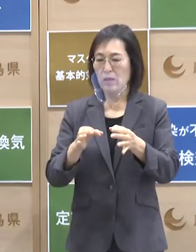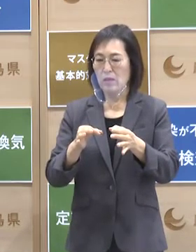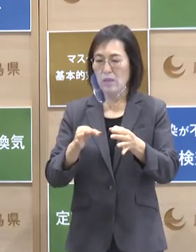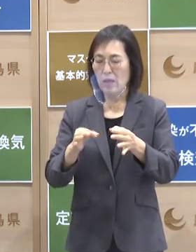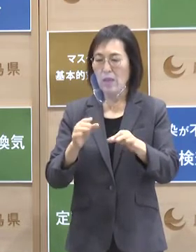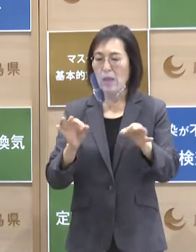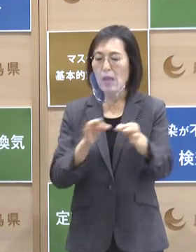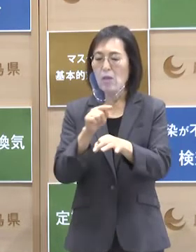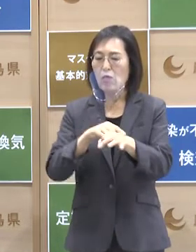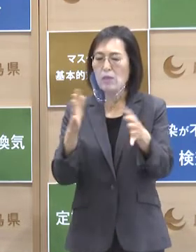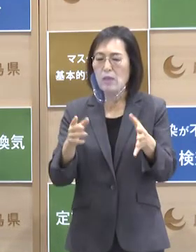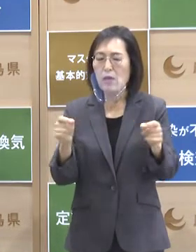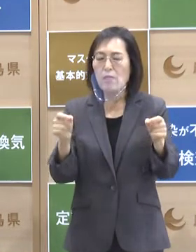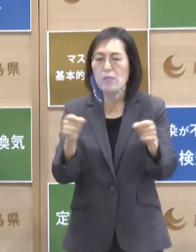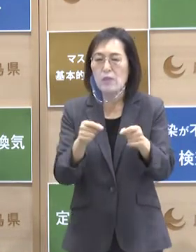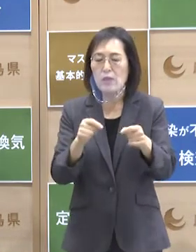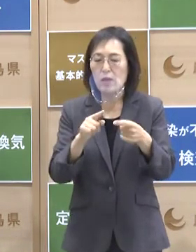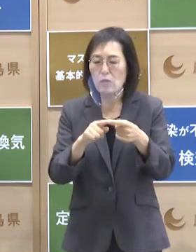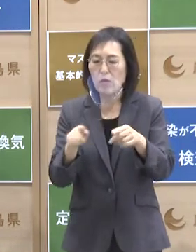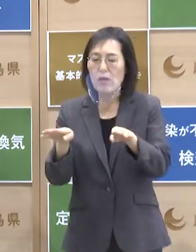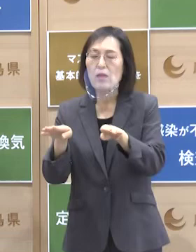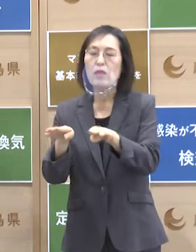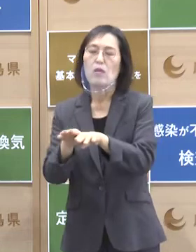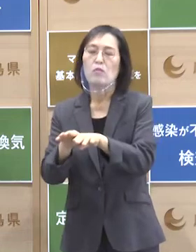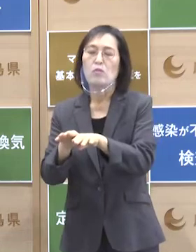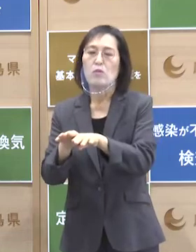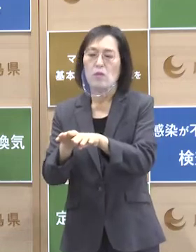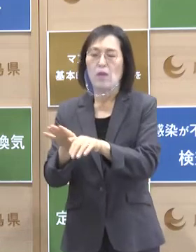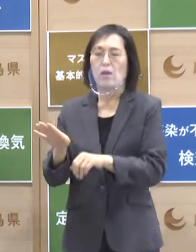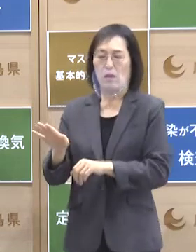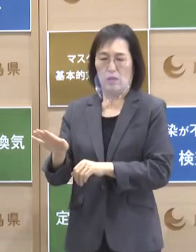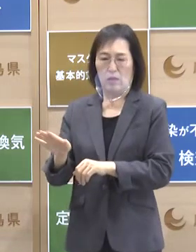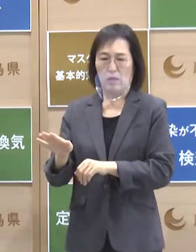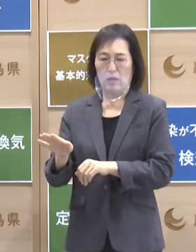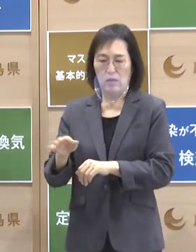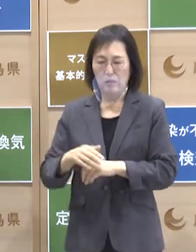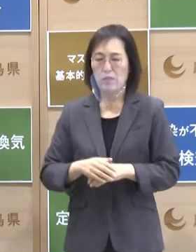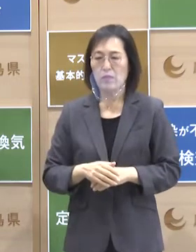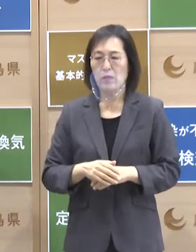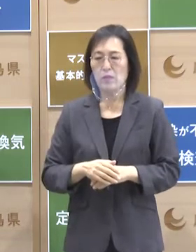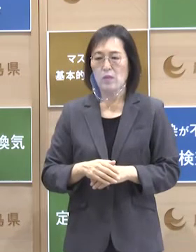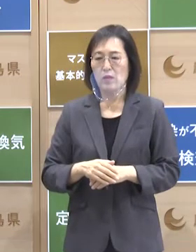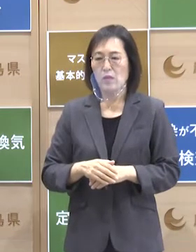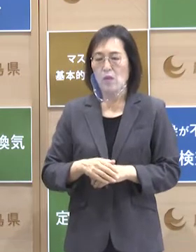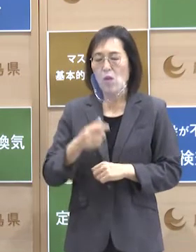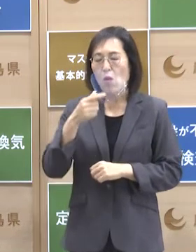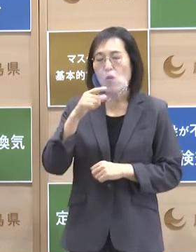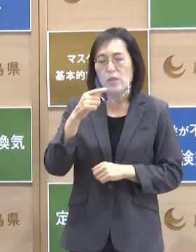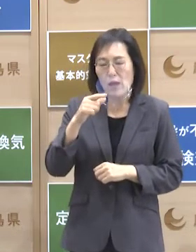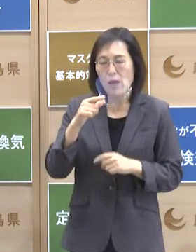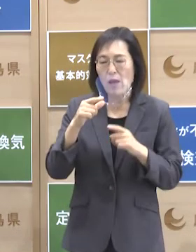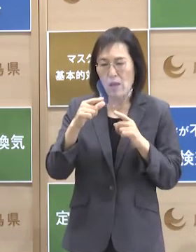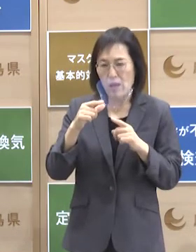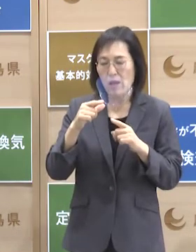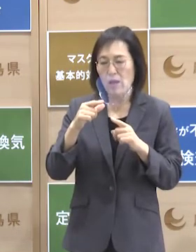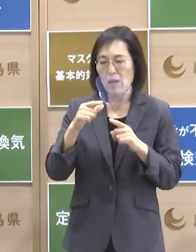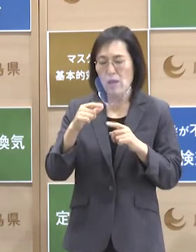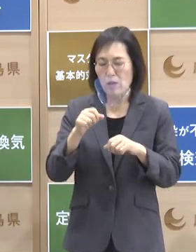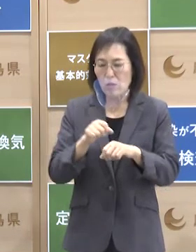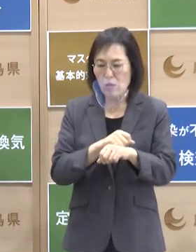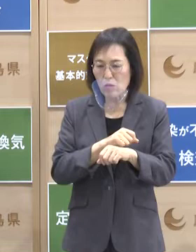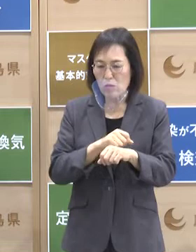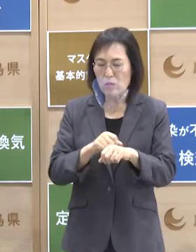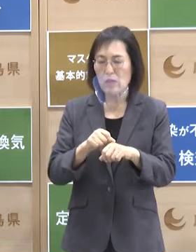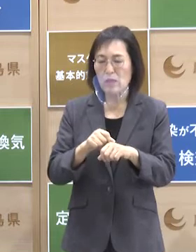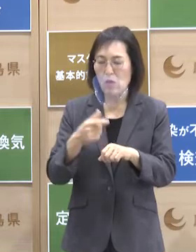とかあるいは休業といったようなことを通じて、そのお酒、についてですね、特に大